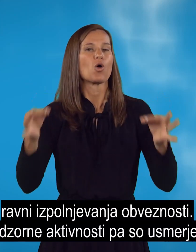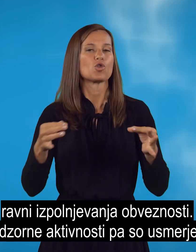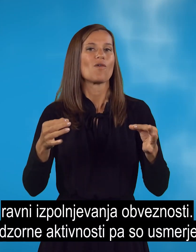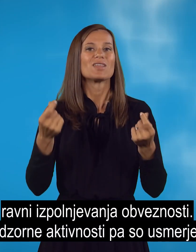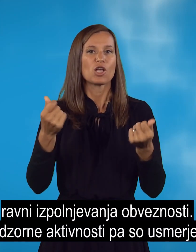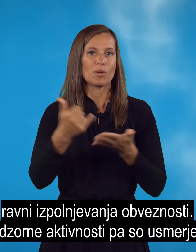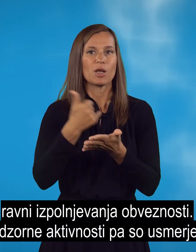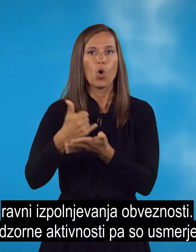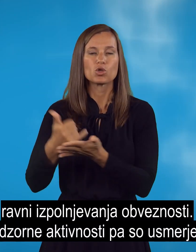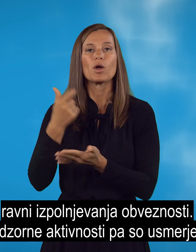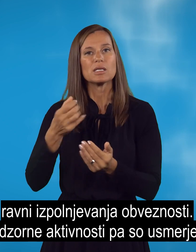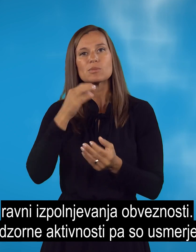ravni izpolnjevanja obveznosti.